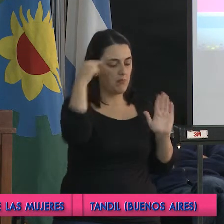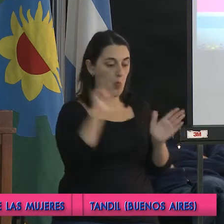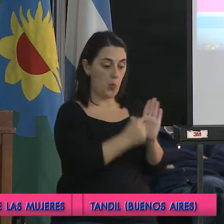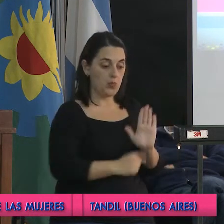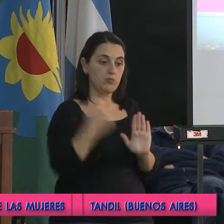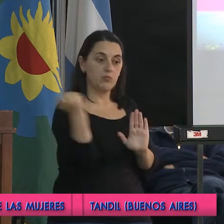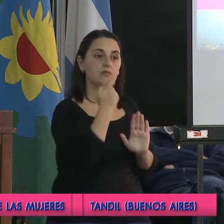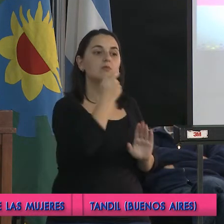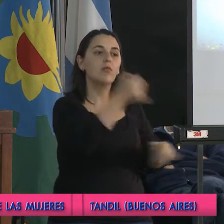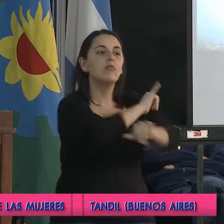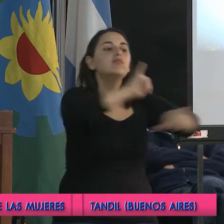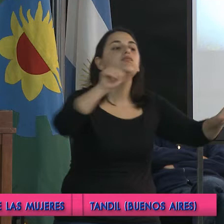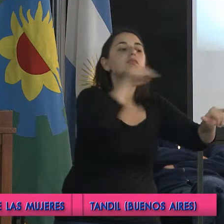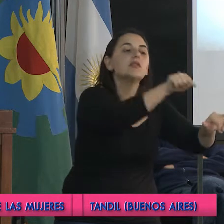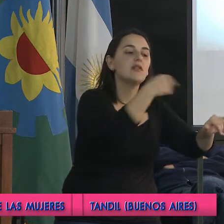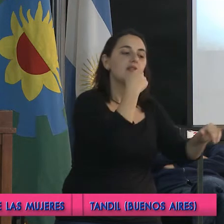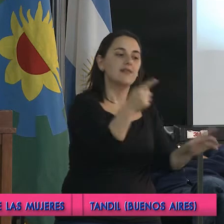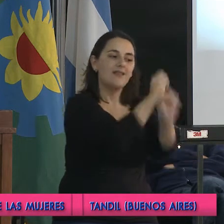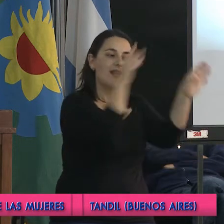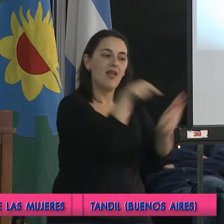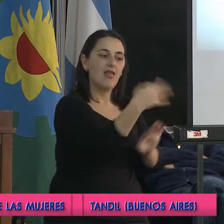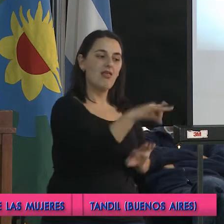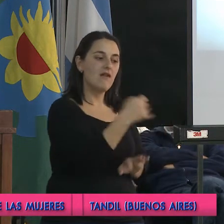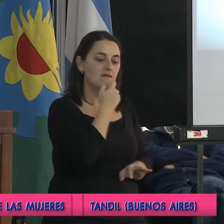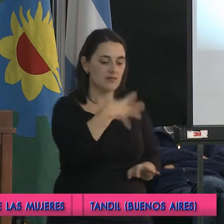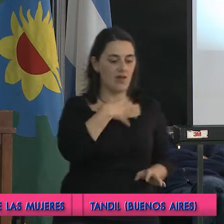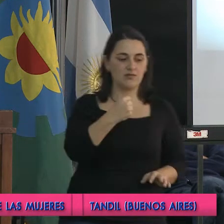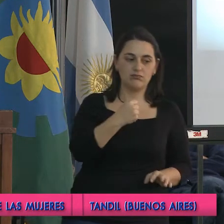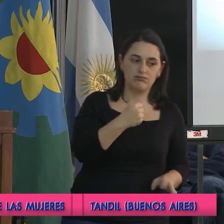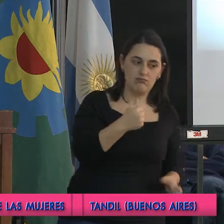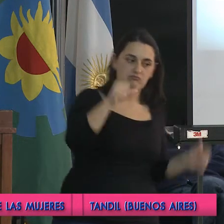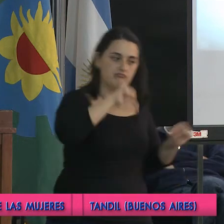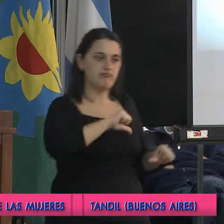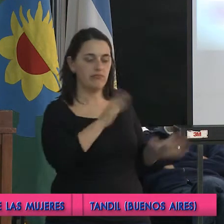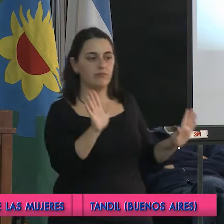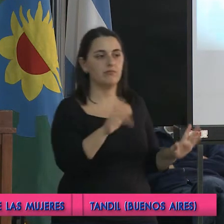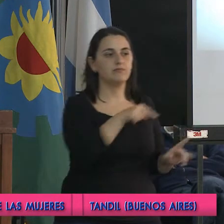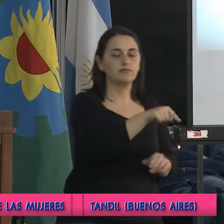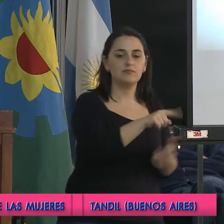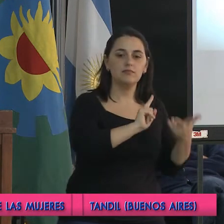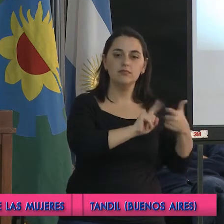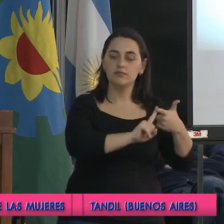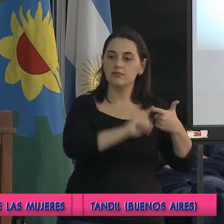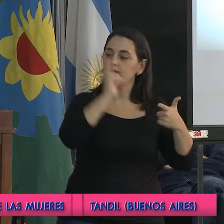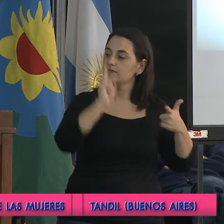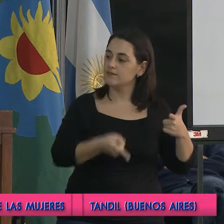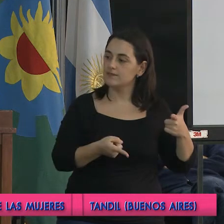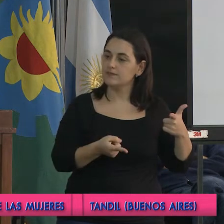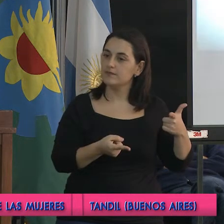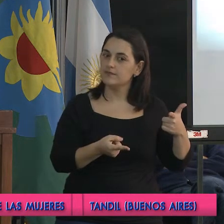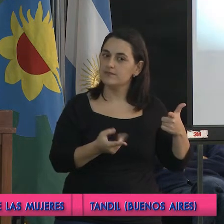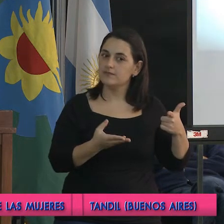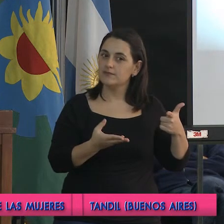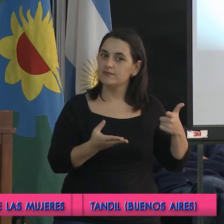las publicidades puedan aclarar cuando son perjudiciales a la salud. Quiero agradecer lo que me permitió